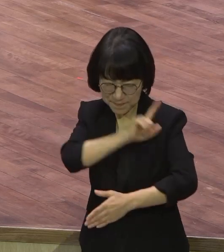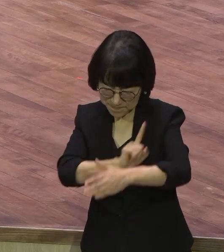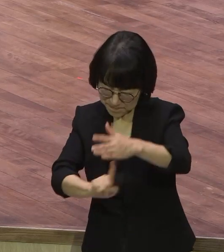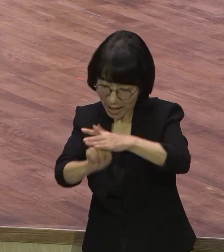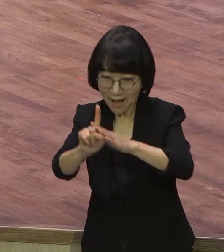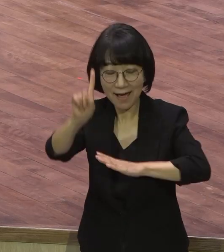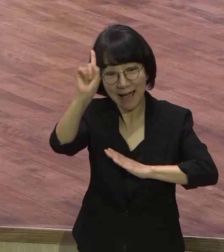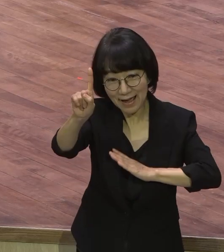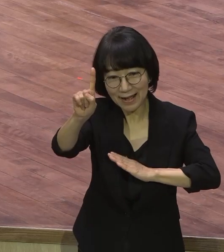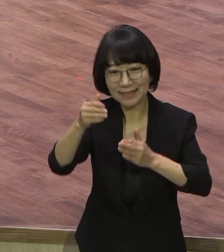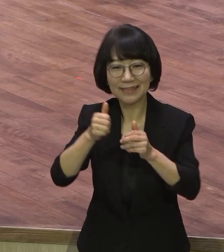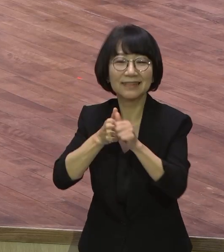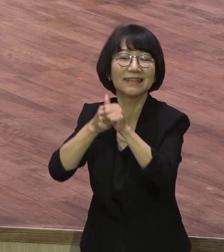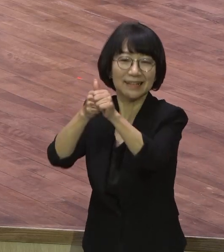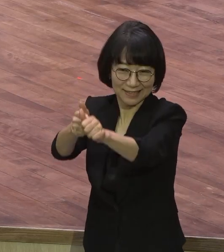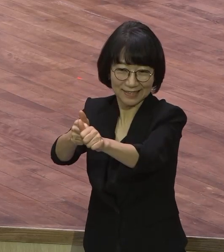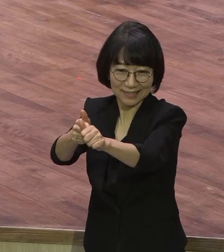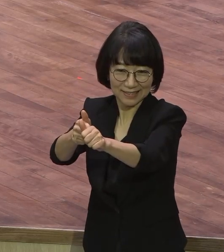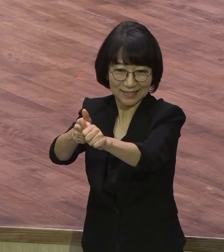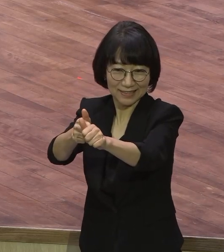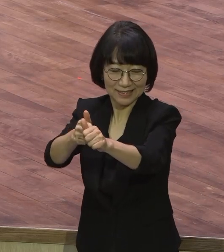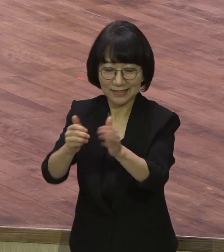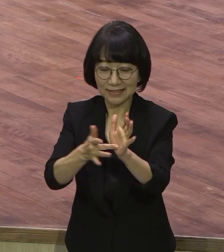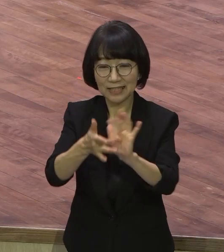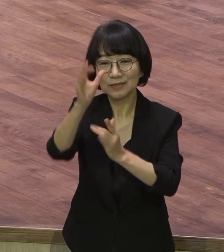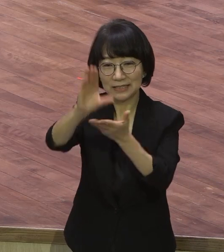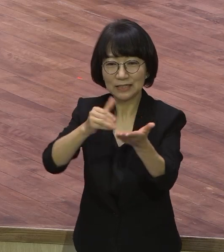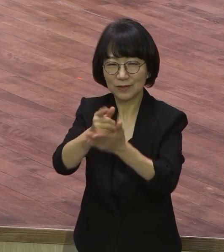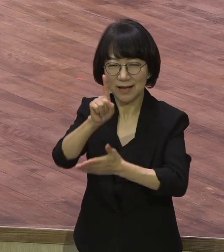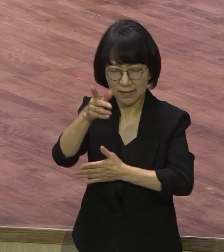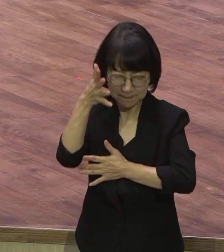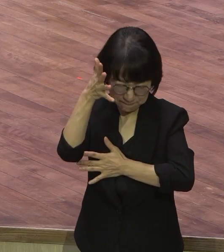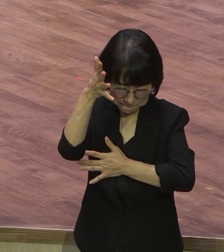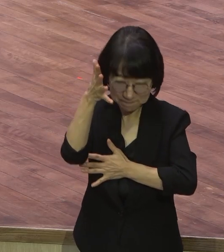예수 그리스도라는 유일성 속으로 들어가는 것